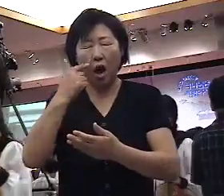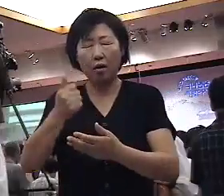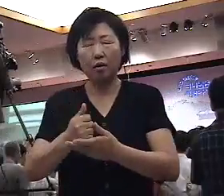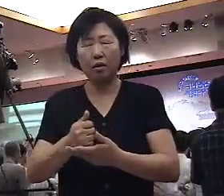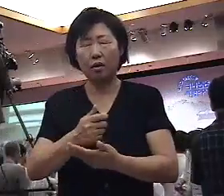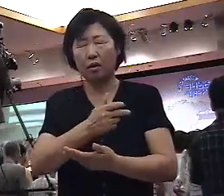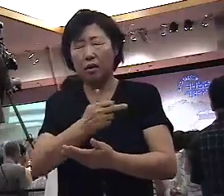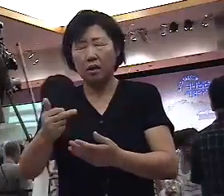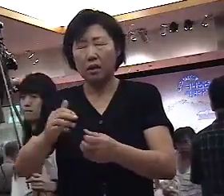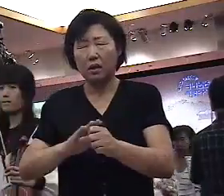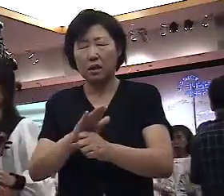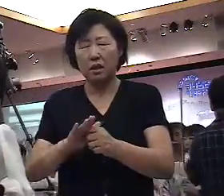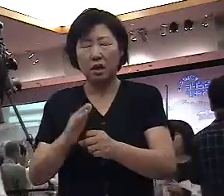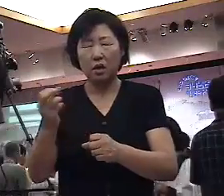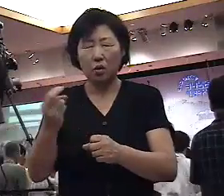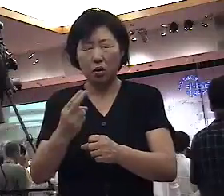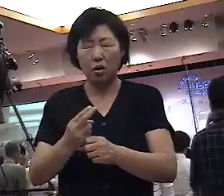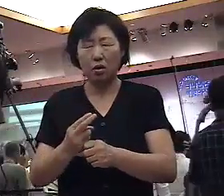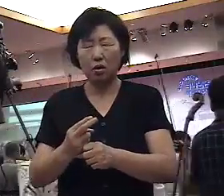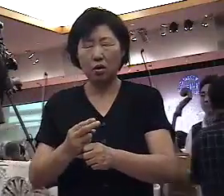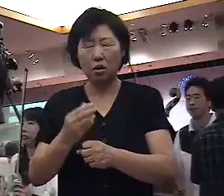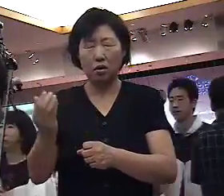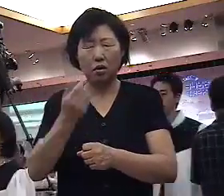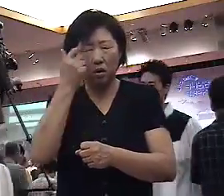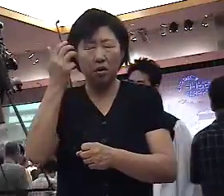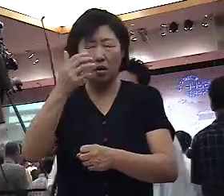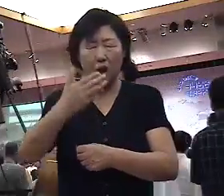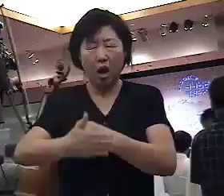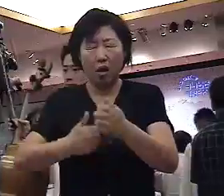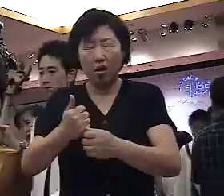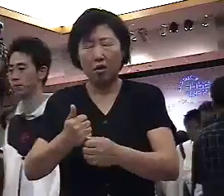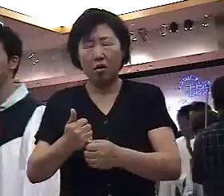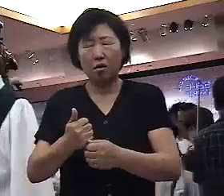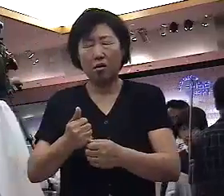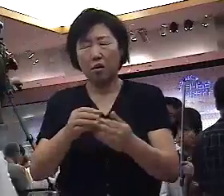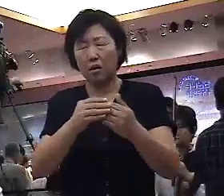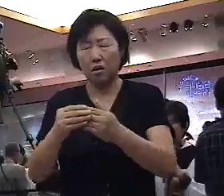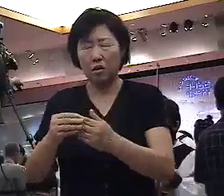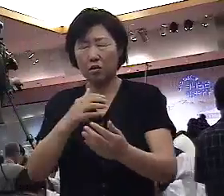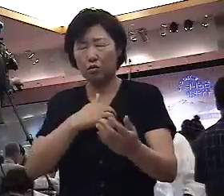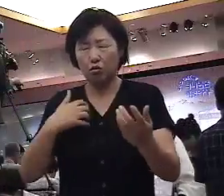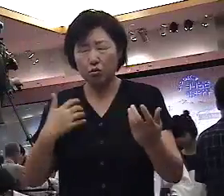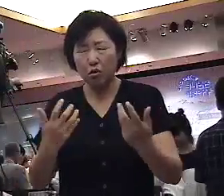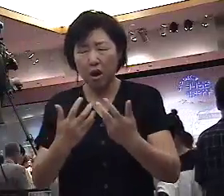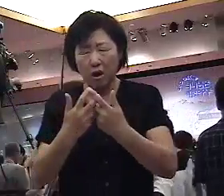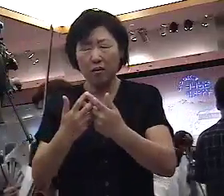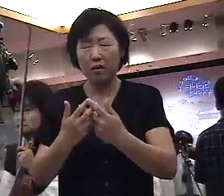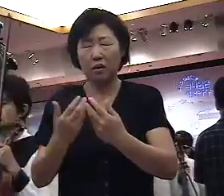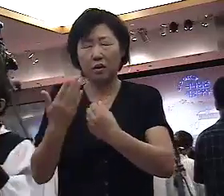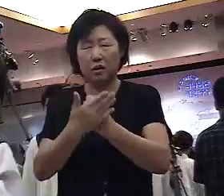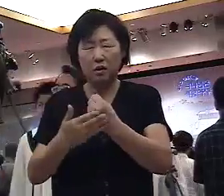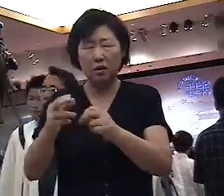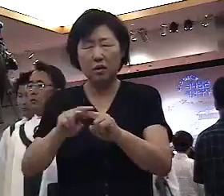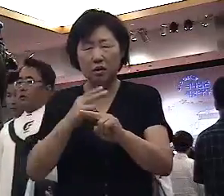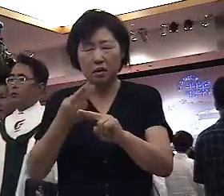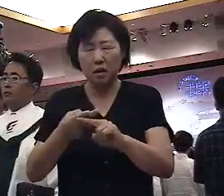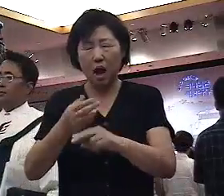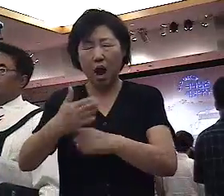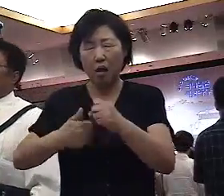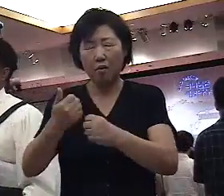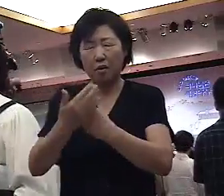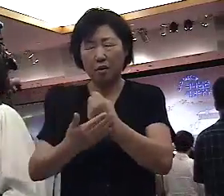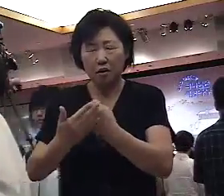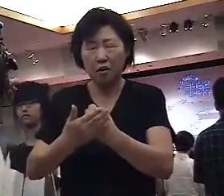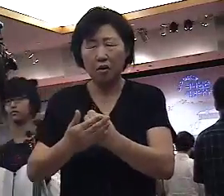아버지의 극진하신 사랑과 성령 하나님의 인도교통 충만하심의 은사가 하나님의